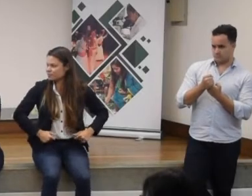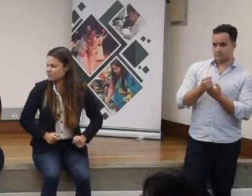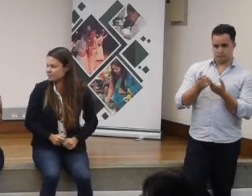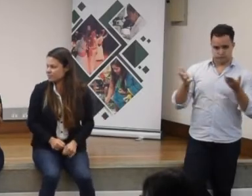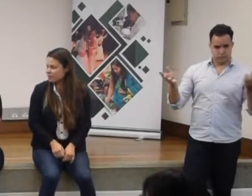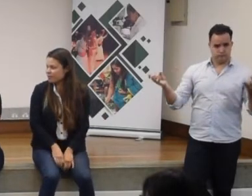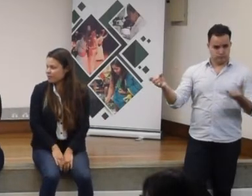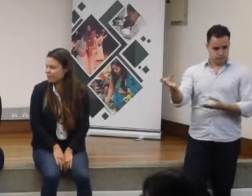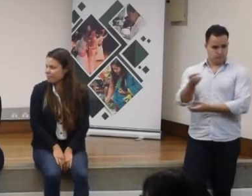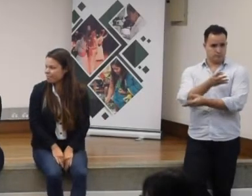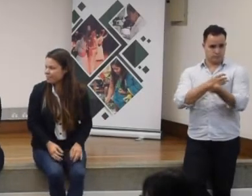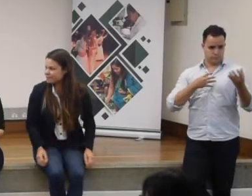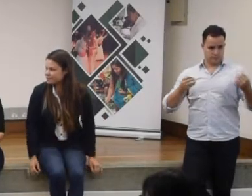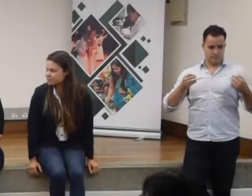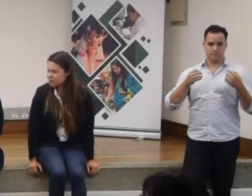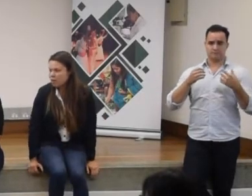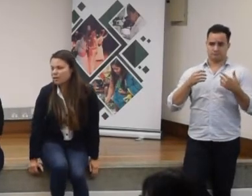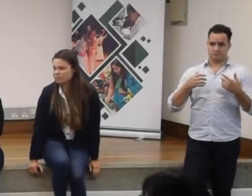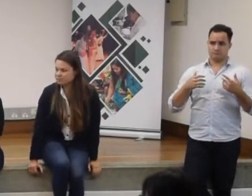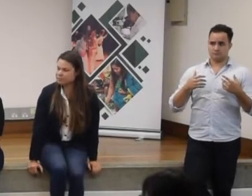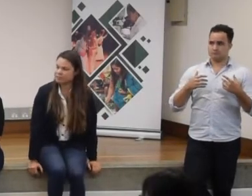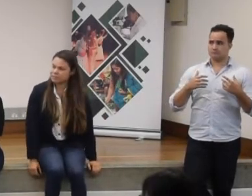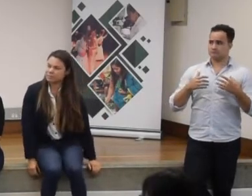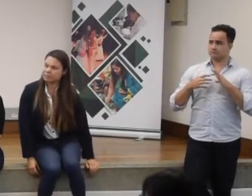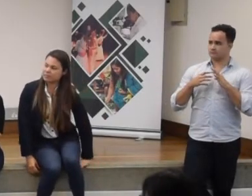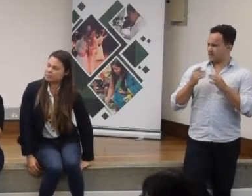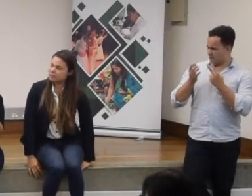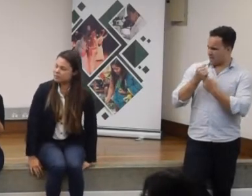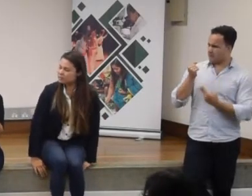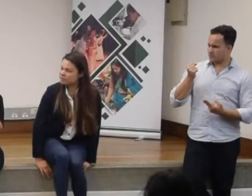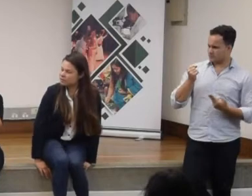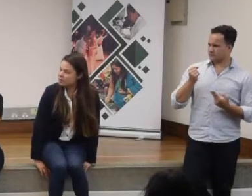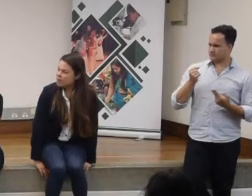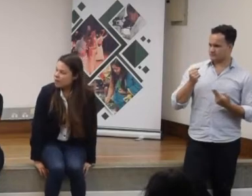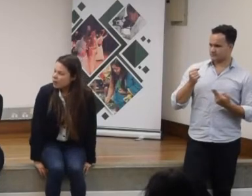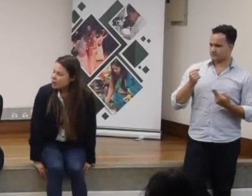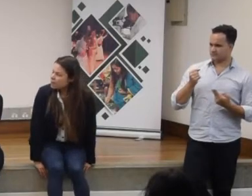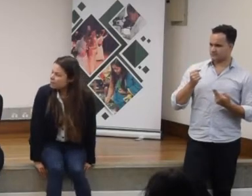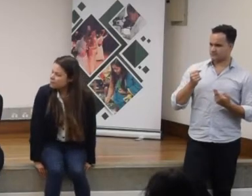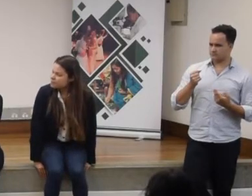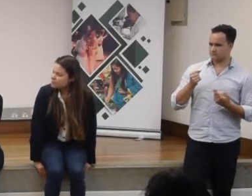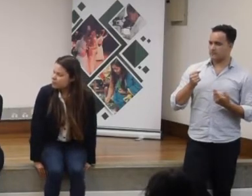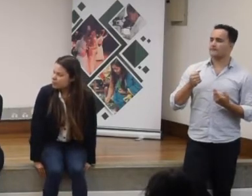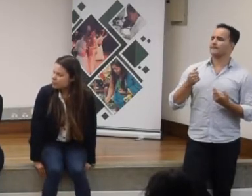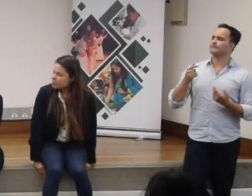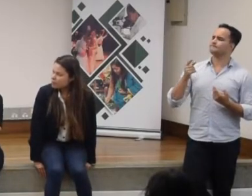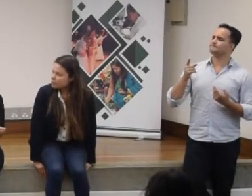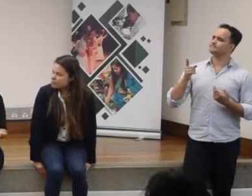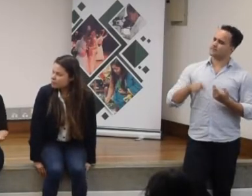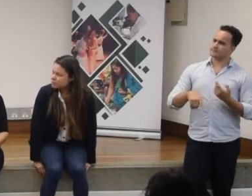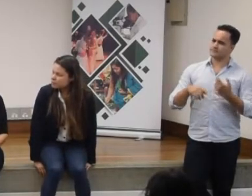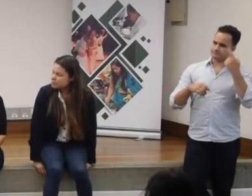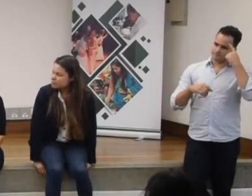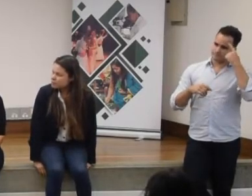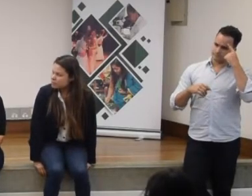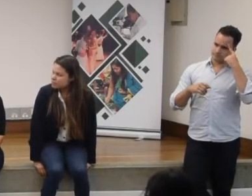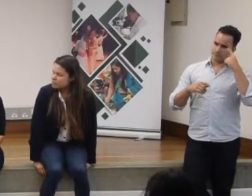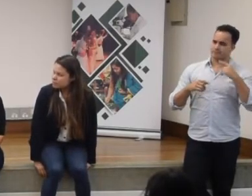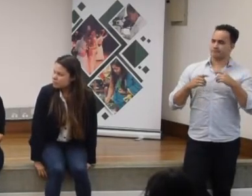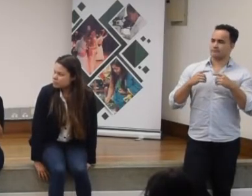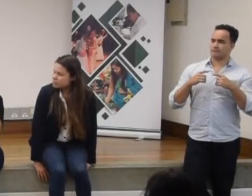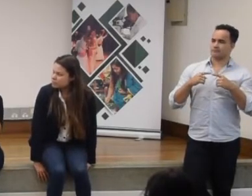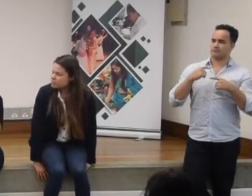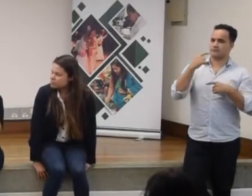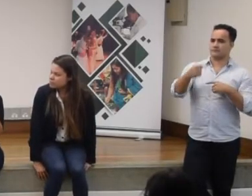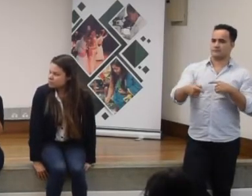trabajar asuntos comunes. Además, definir luego un segundo espacio de encuentro va a ser muy difícil.